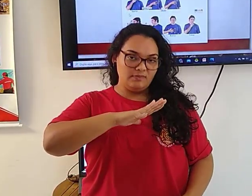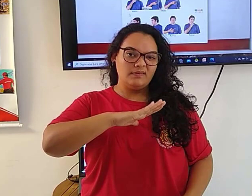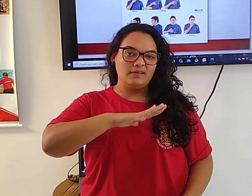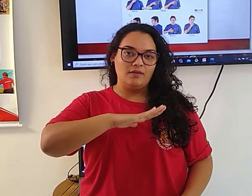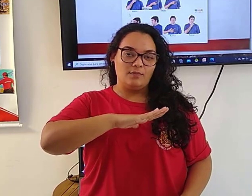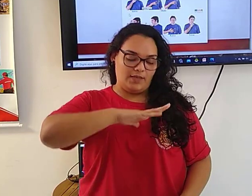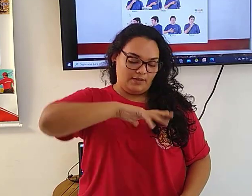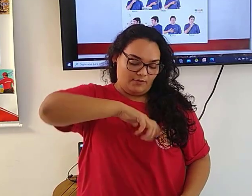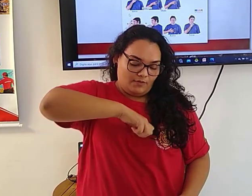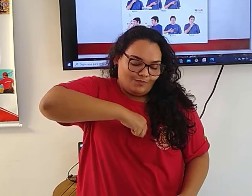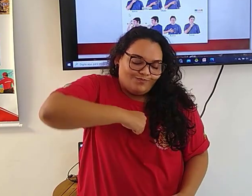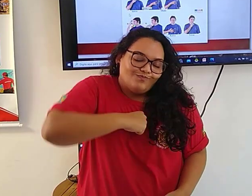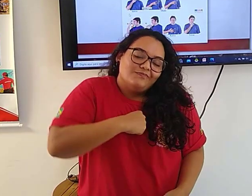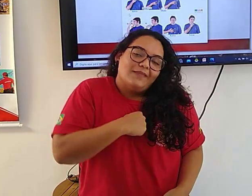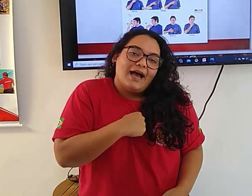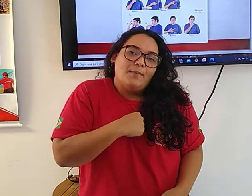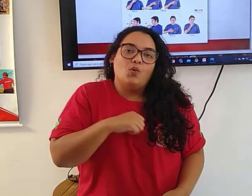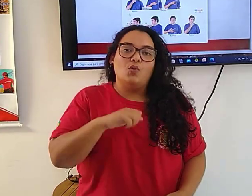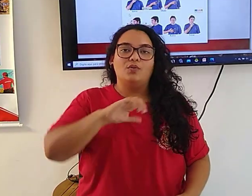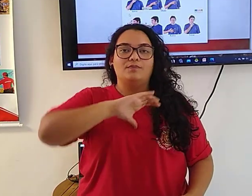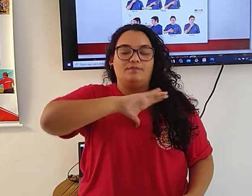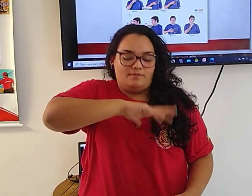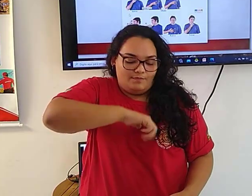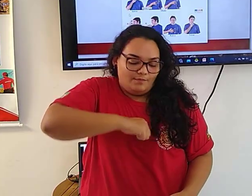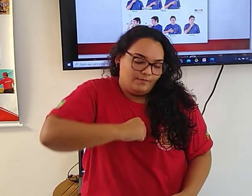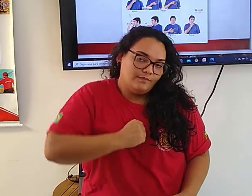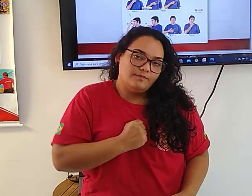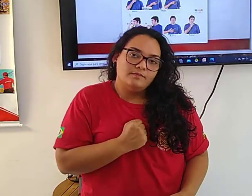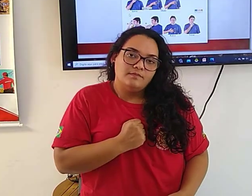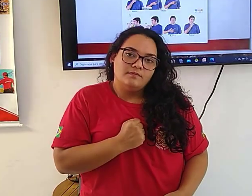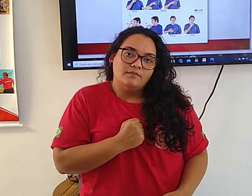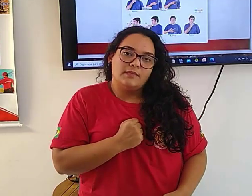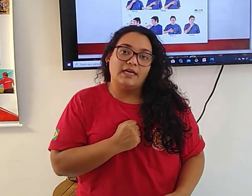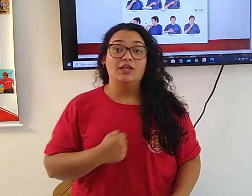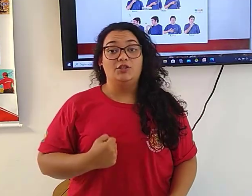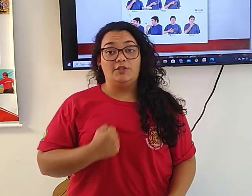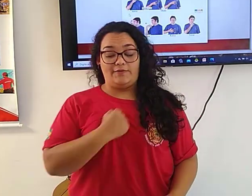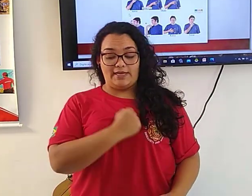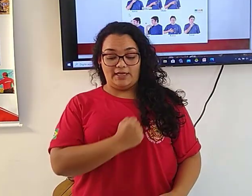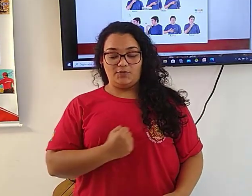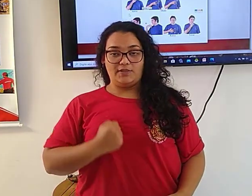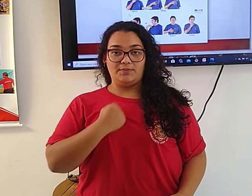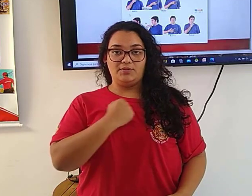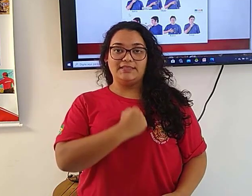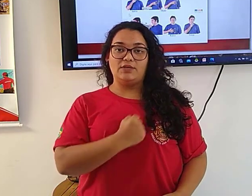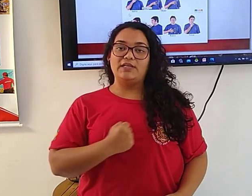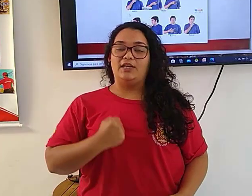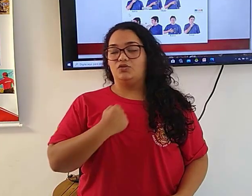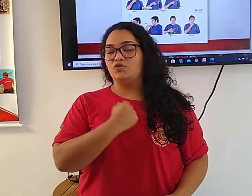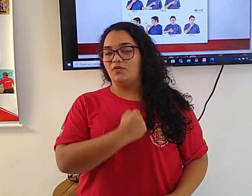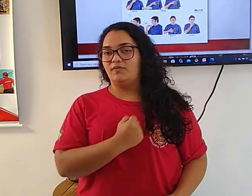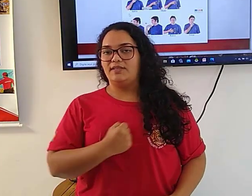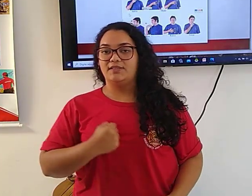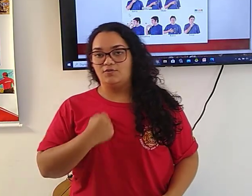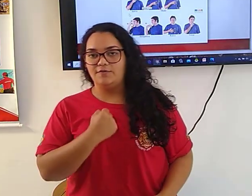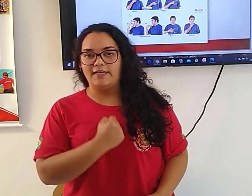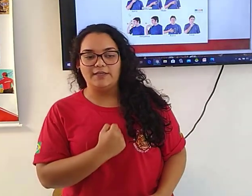no peito. Amor. Tá? Diferente, por exemplo, de saudade, que os movimentos são diferentes,